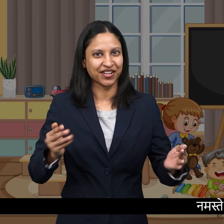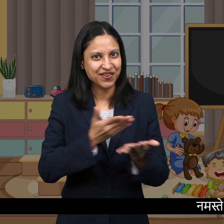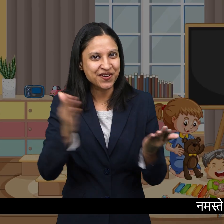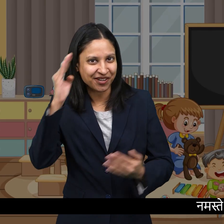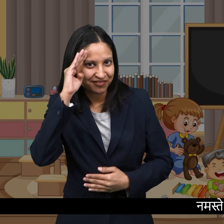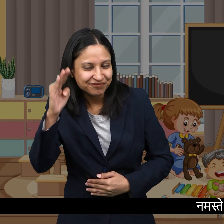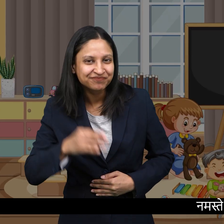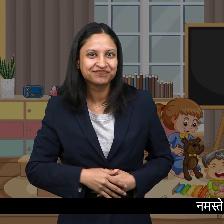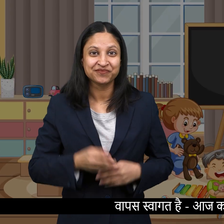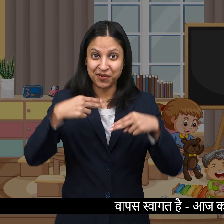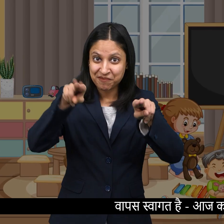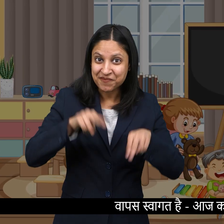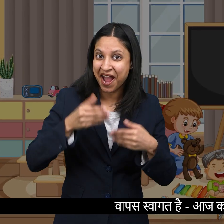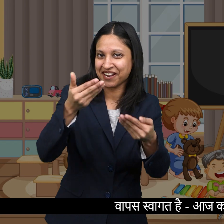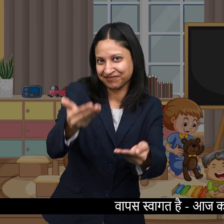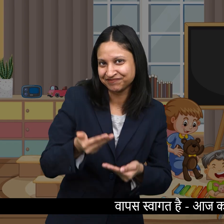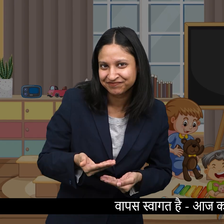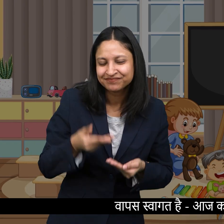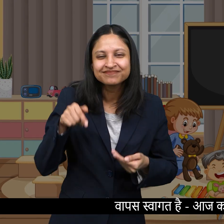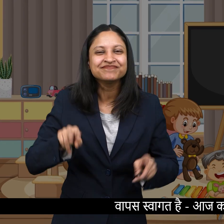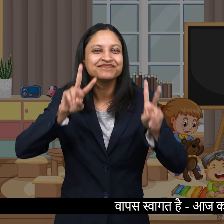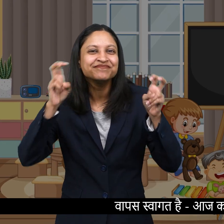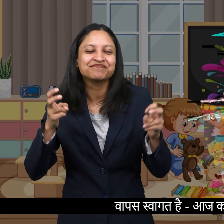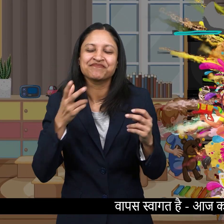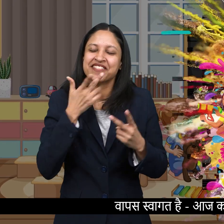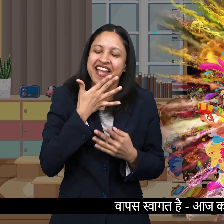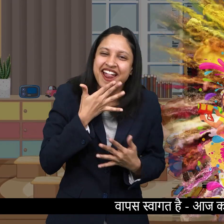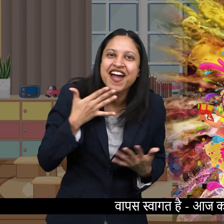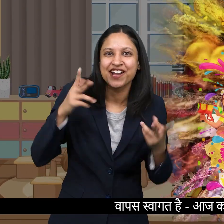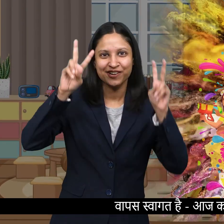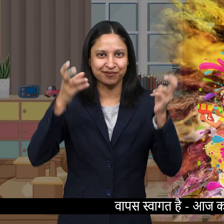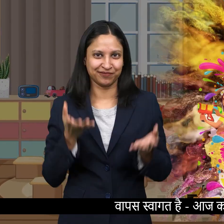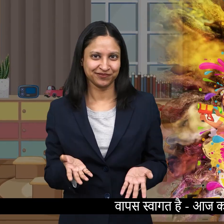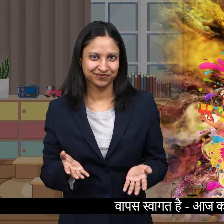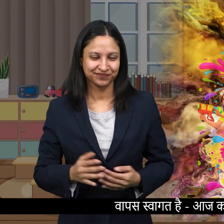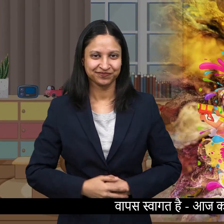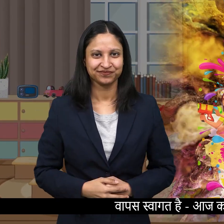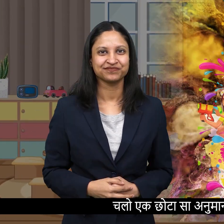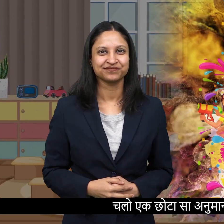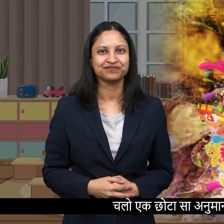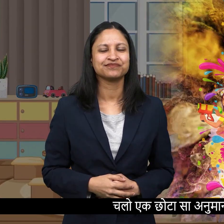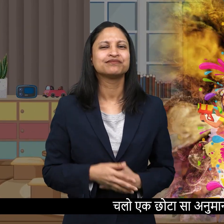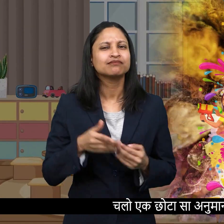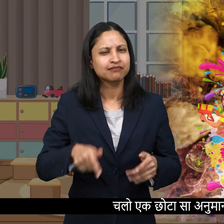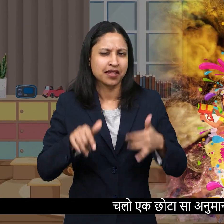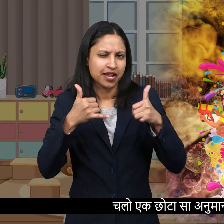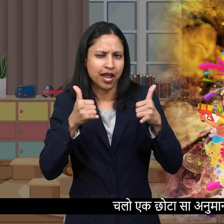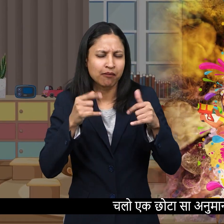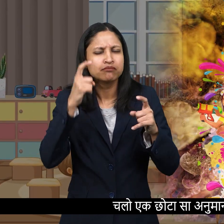नमस्ते बच्चों, वापस स्वागत है। आज का दिन रंगीन होने वाला है। चलो एक छोटा सा अनुमान लगाने का